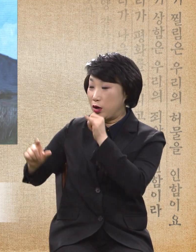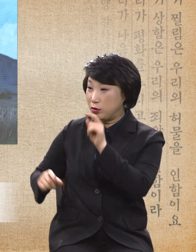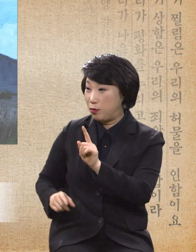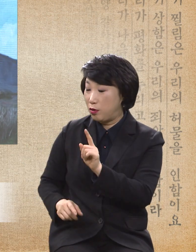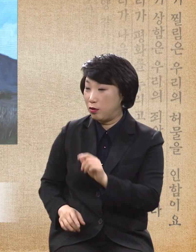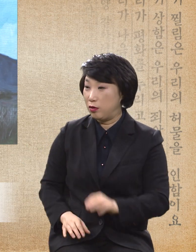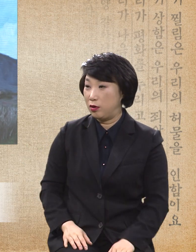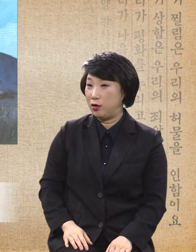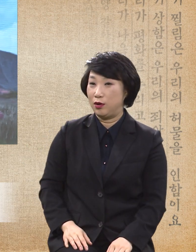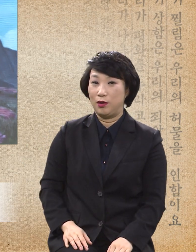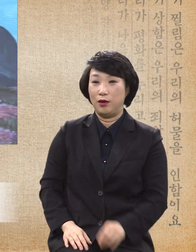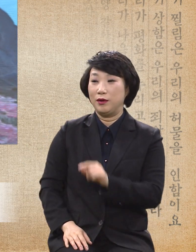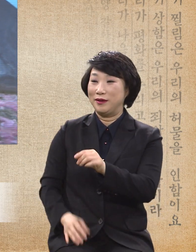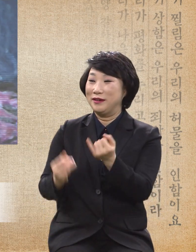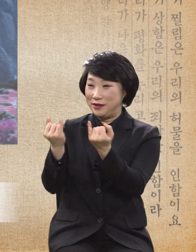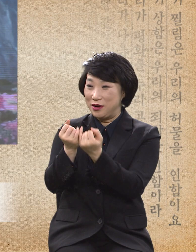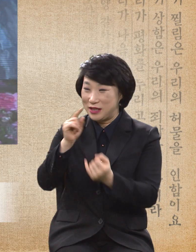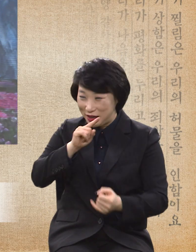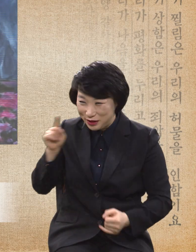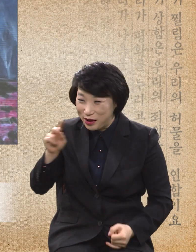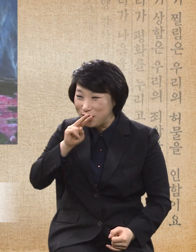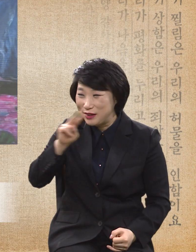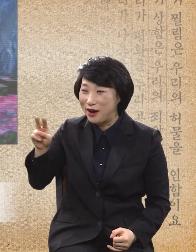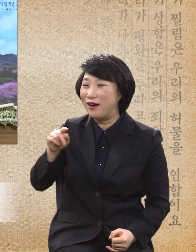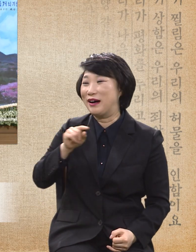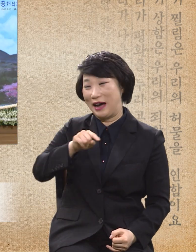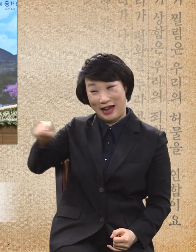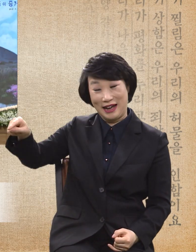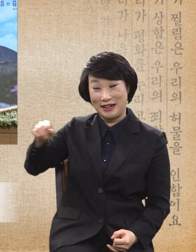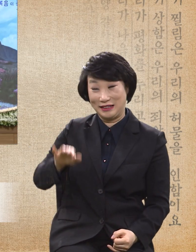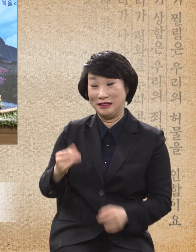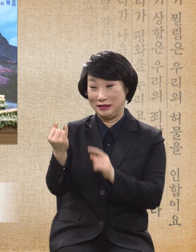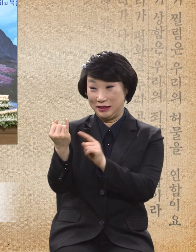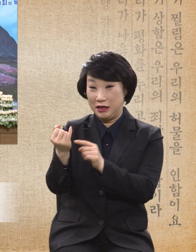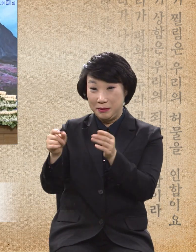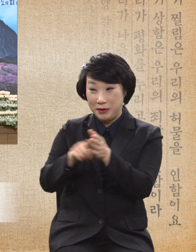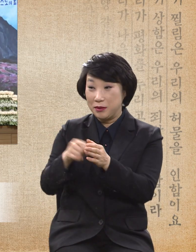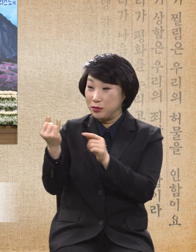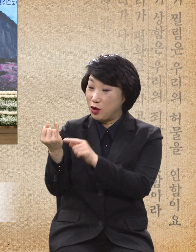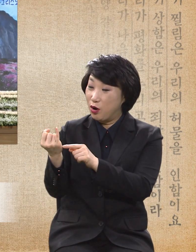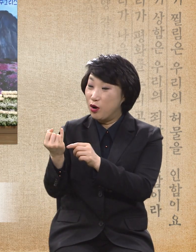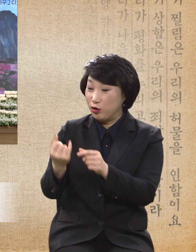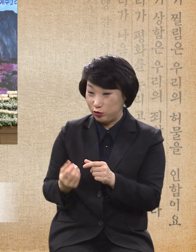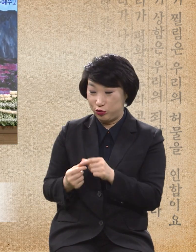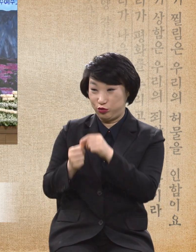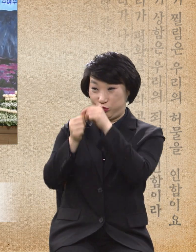말씀하십니다. 여인아 가라. 내 믿음이 너를